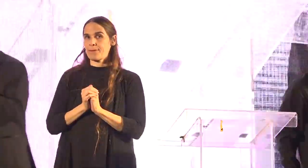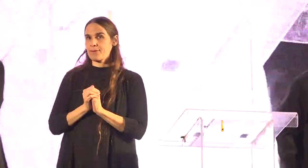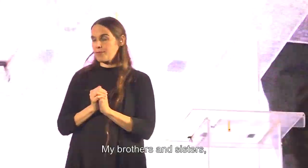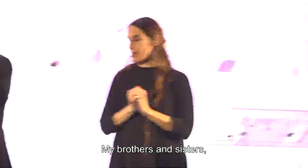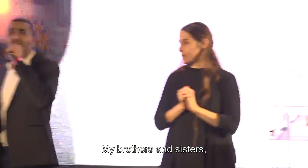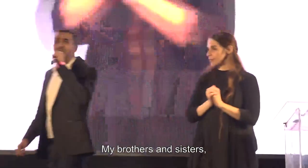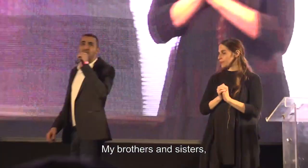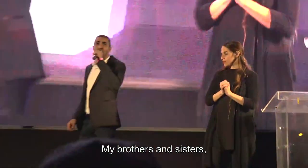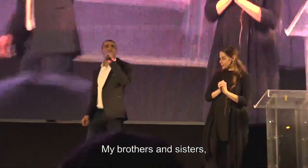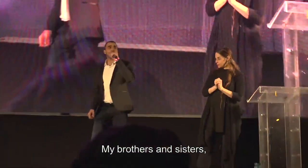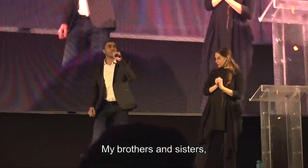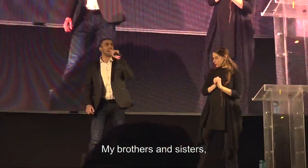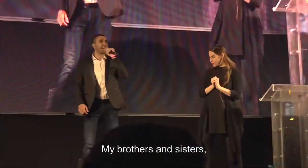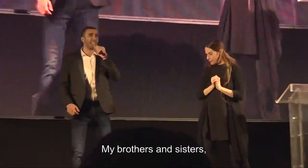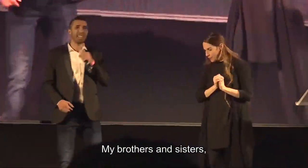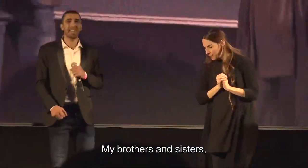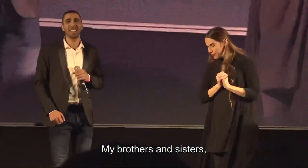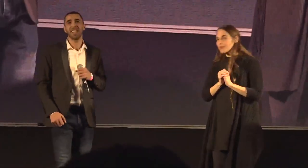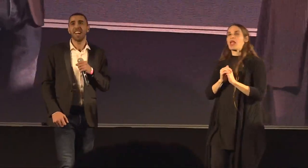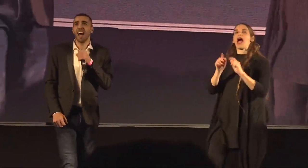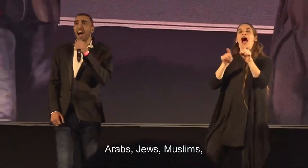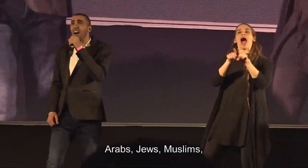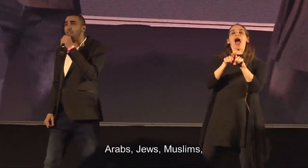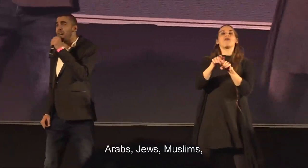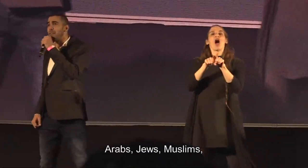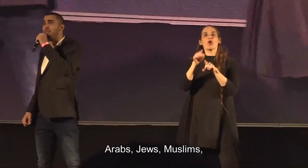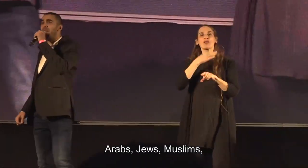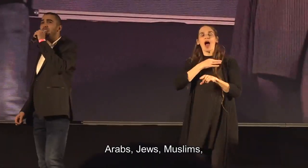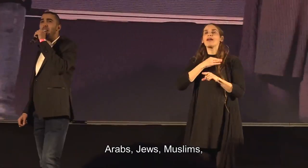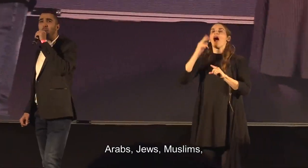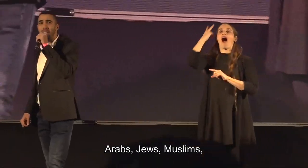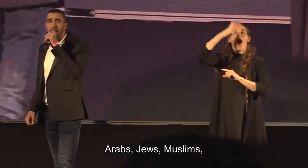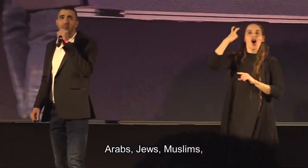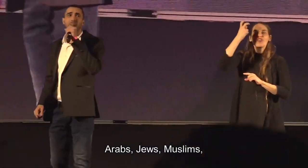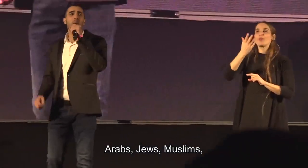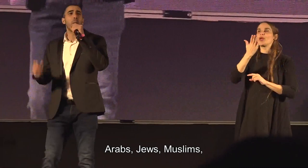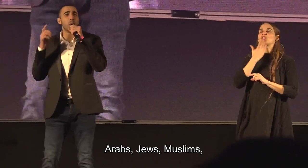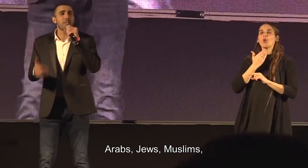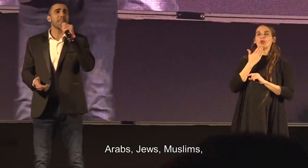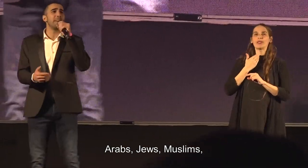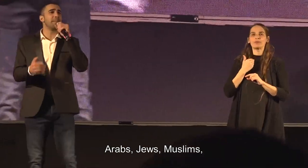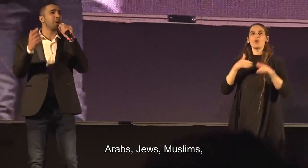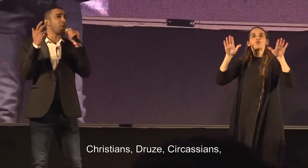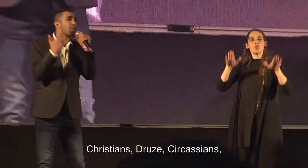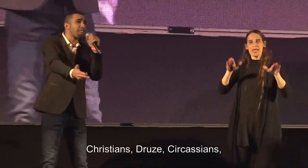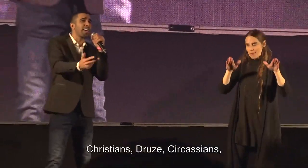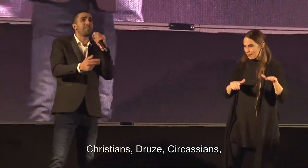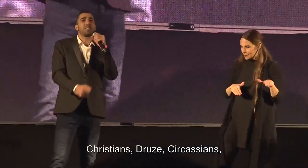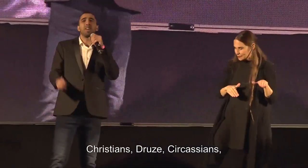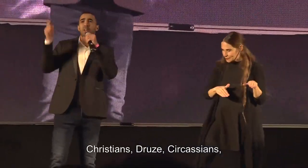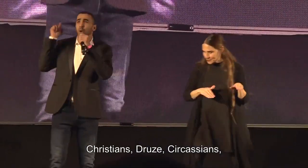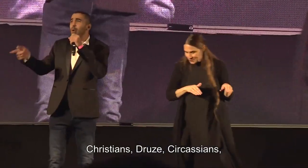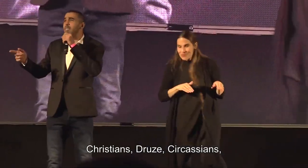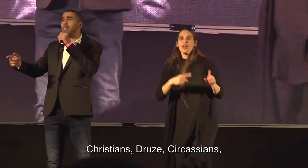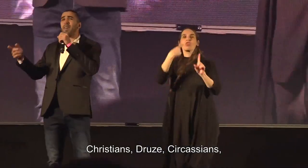אחיי ואחיותיי ערבים יהודים מוסלימים נוצרים